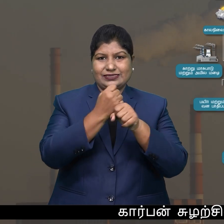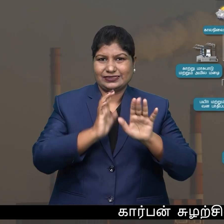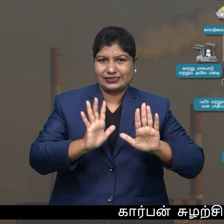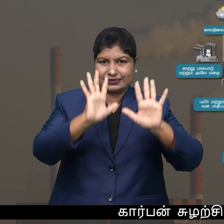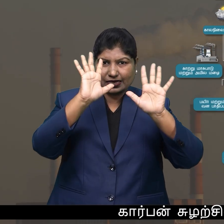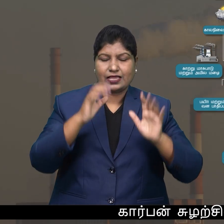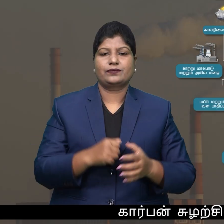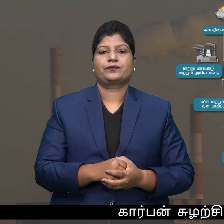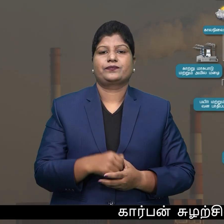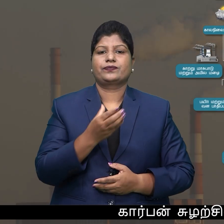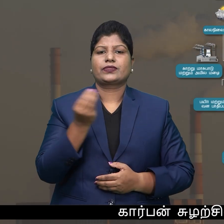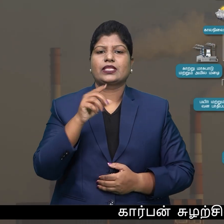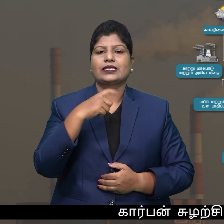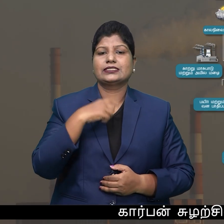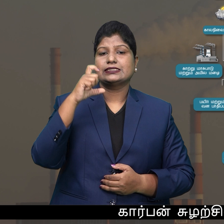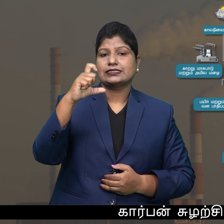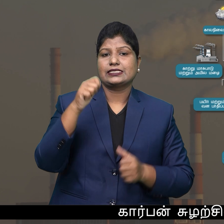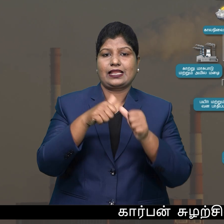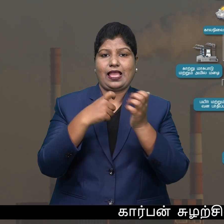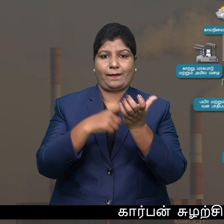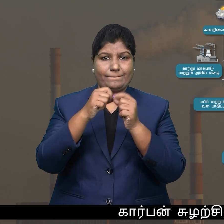கார்பன் சுழற்சியையும் பாதிக்கிறது.